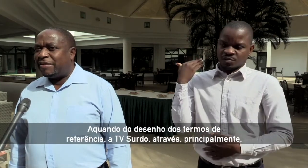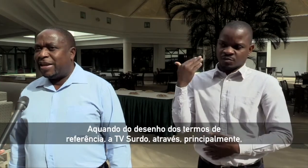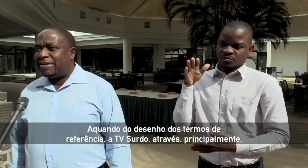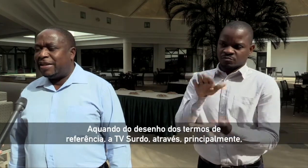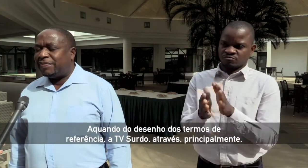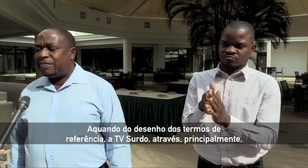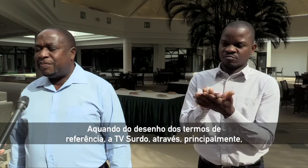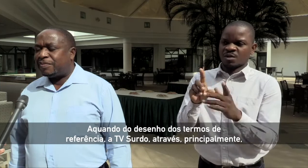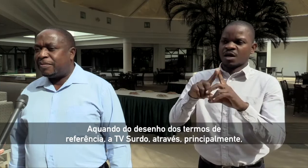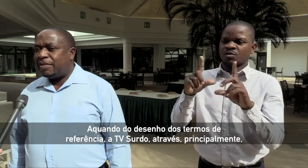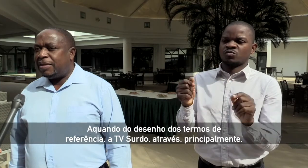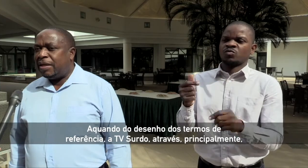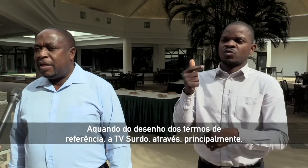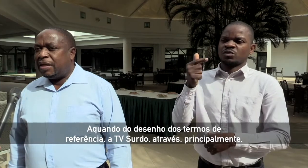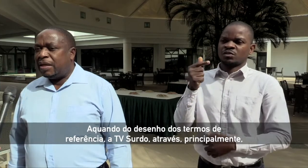termos de referência,